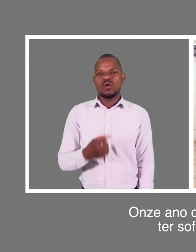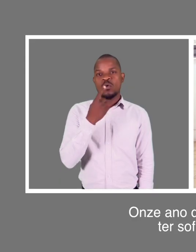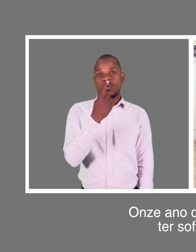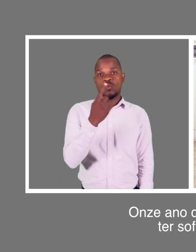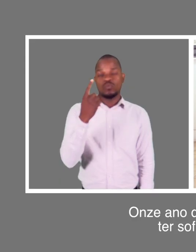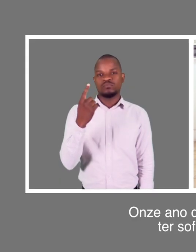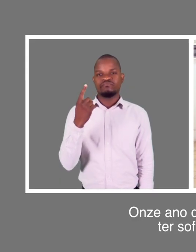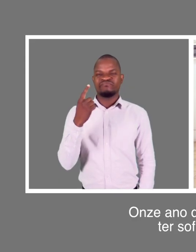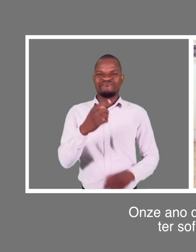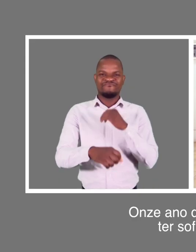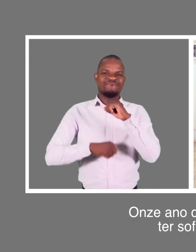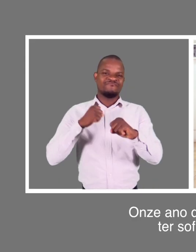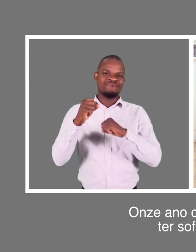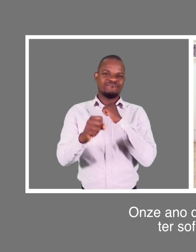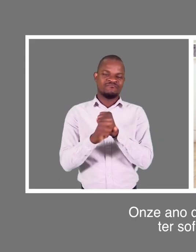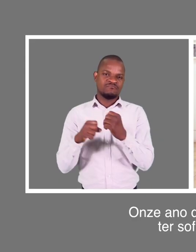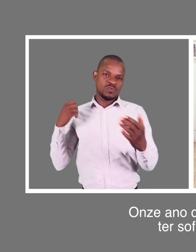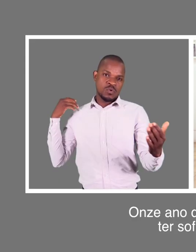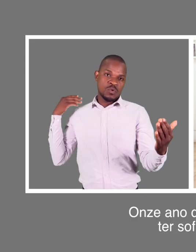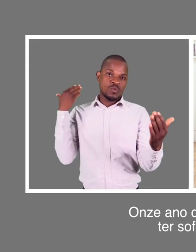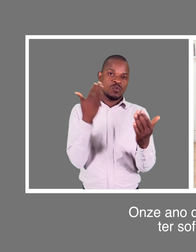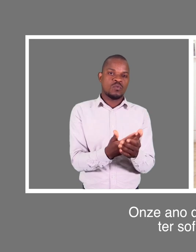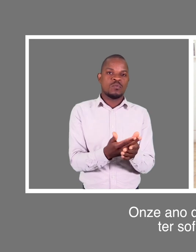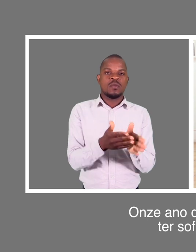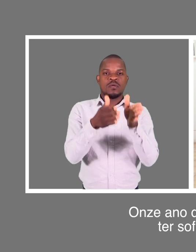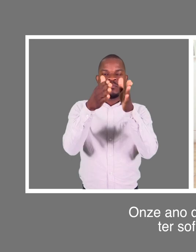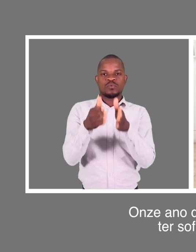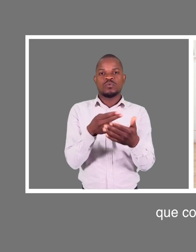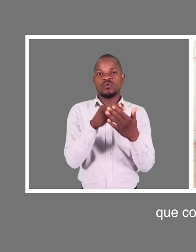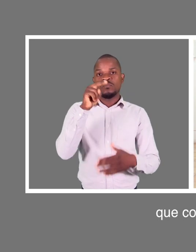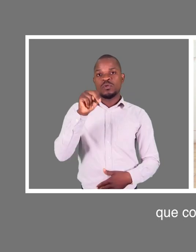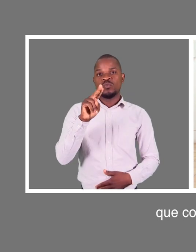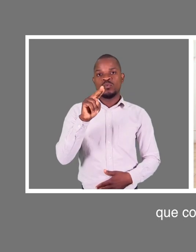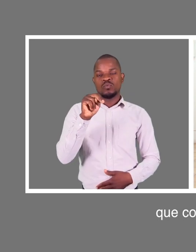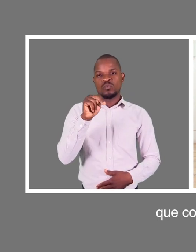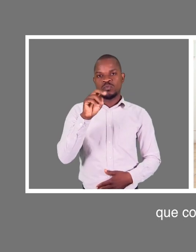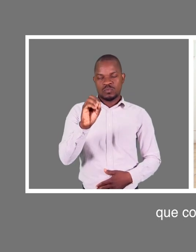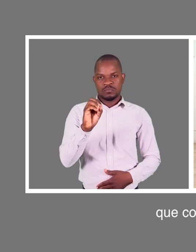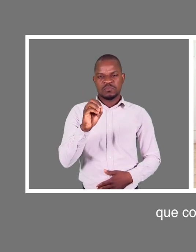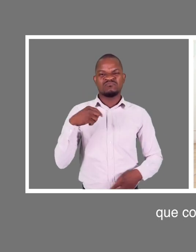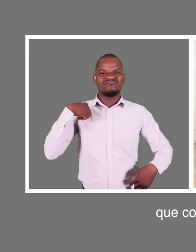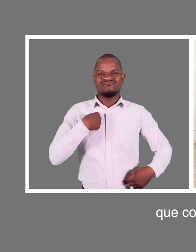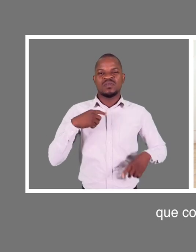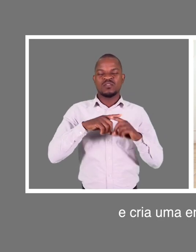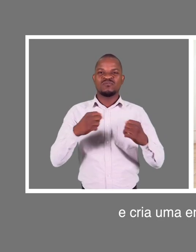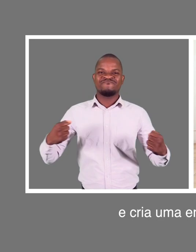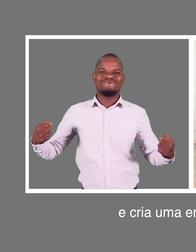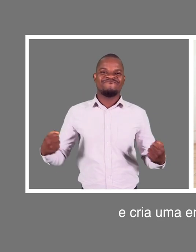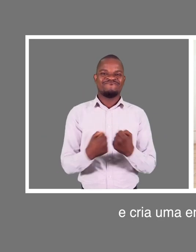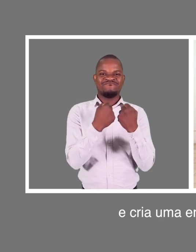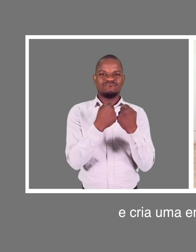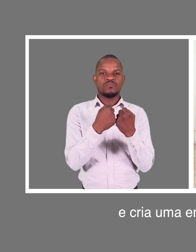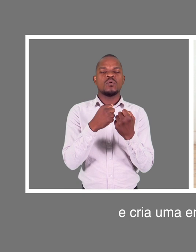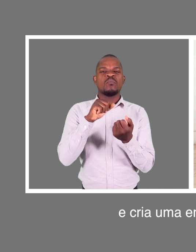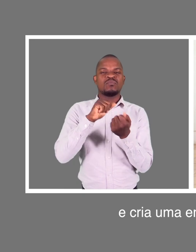11 anos depois de Nuno Anselmo ter sofrido um acidente de viação que contraiu a lesão medular, ele